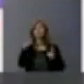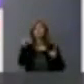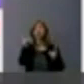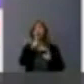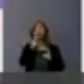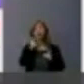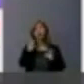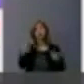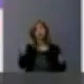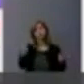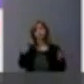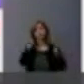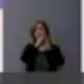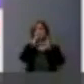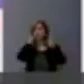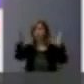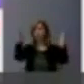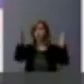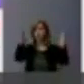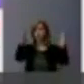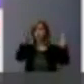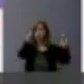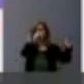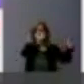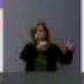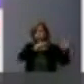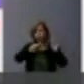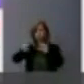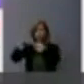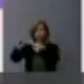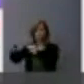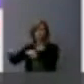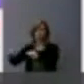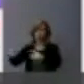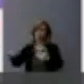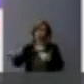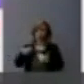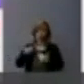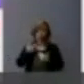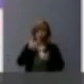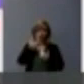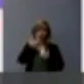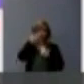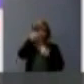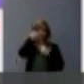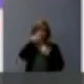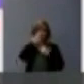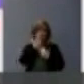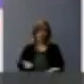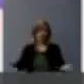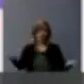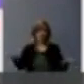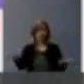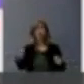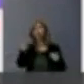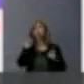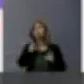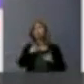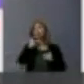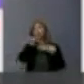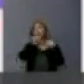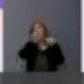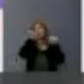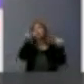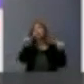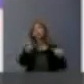nella traduco sarebbe un peccato e quando gli antichi vecchi genovesi dicono o